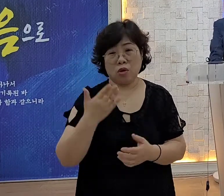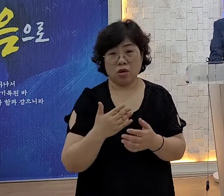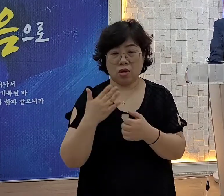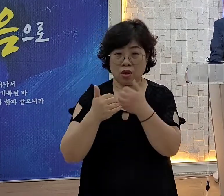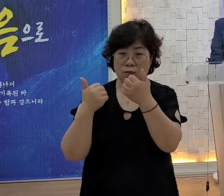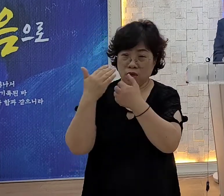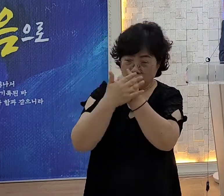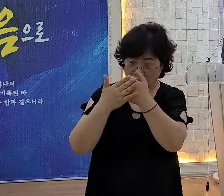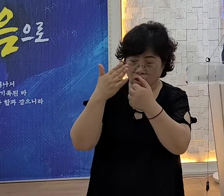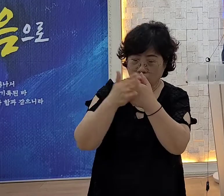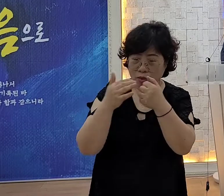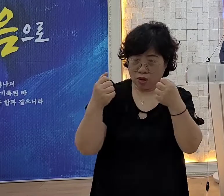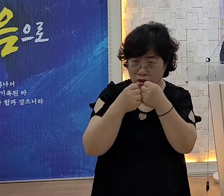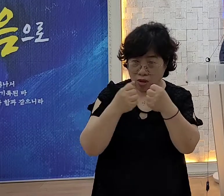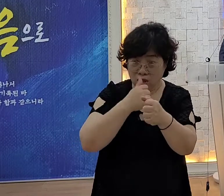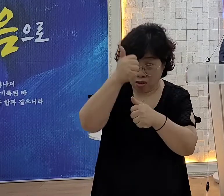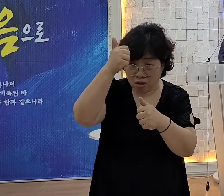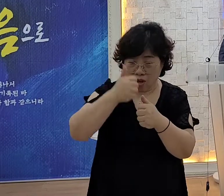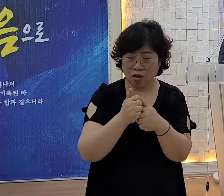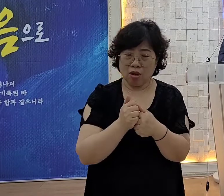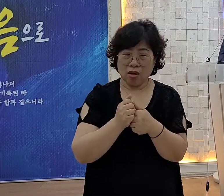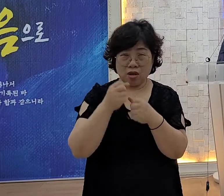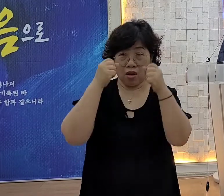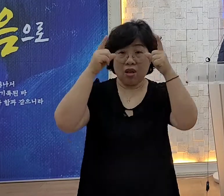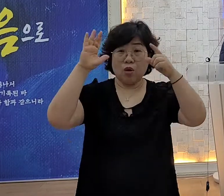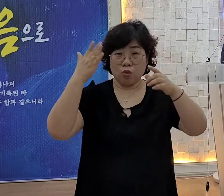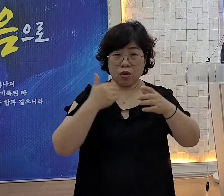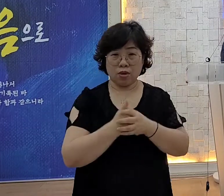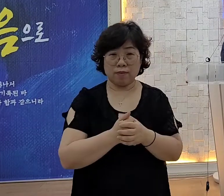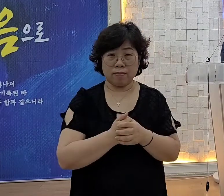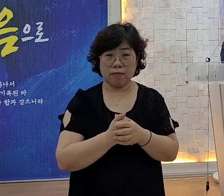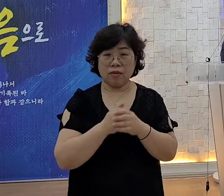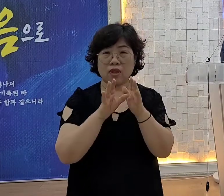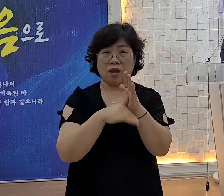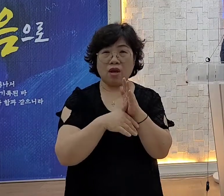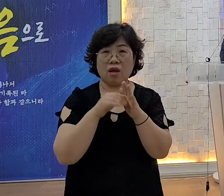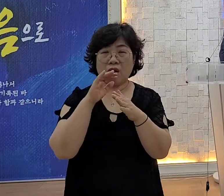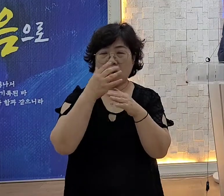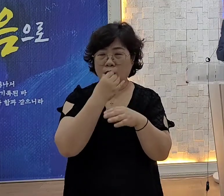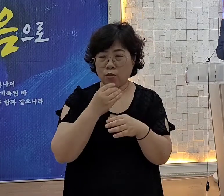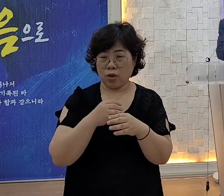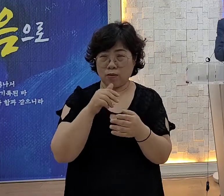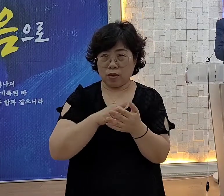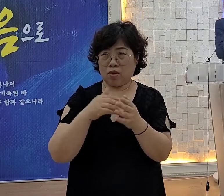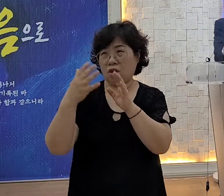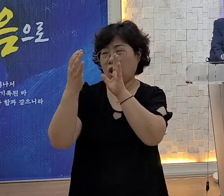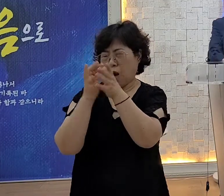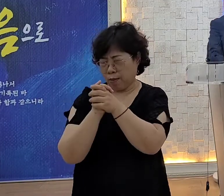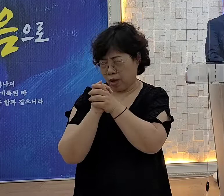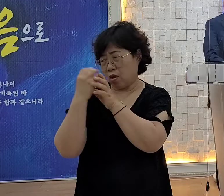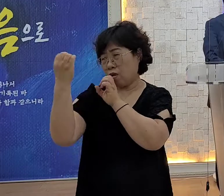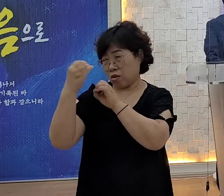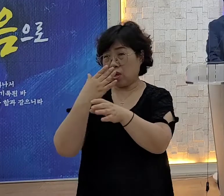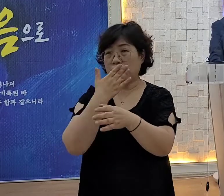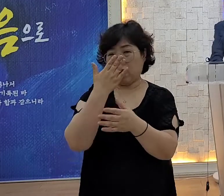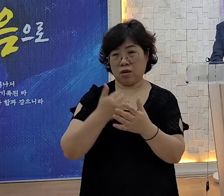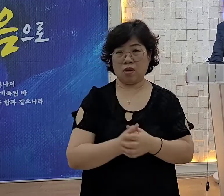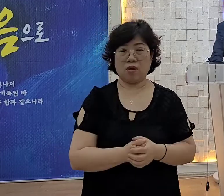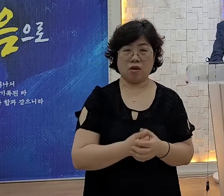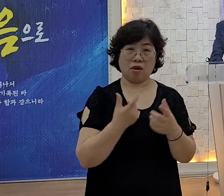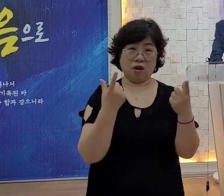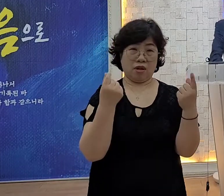은혜였구나. 나는 네 방패다. 그러니까 아멘 주님 맞습니다. 아마 이렇게 쉽게 고민